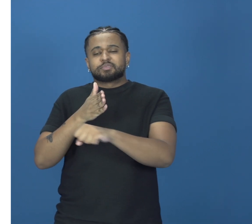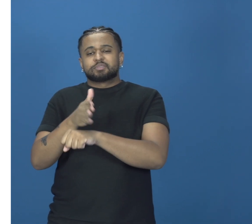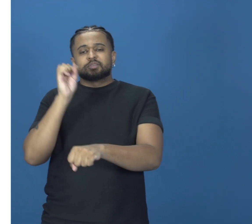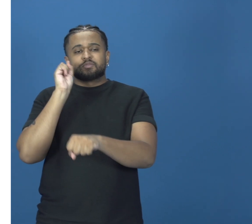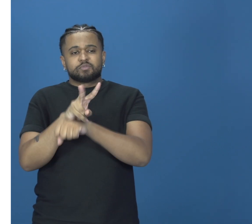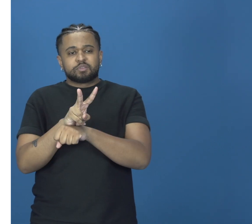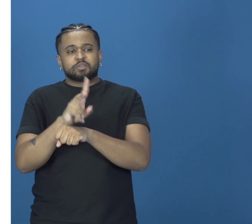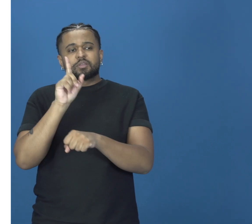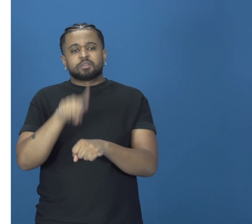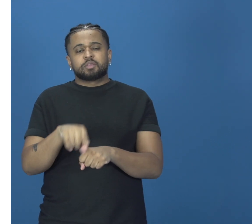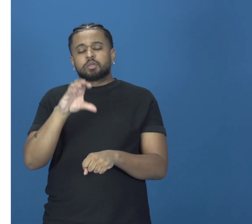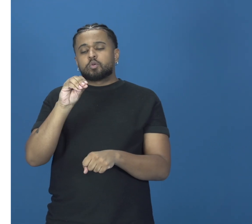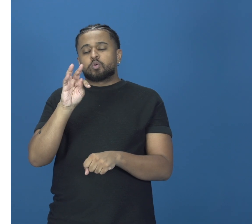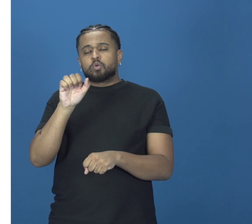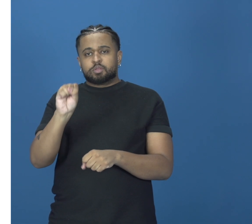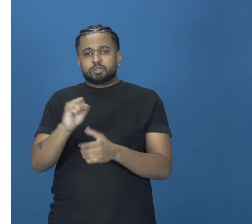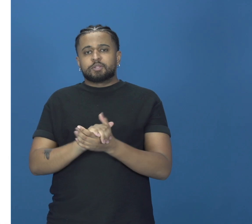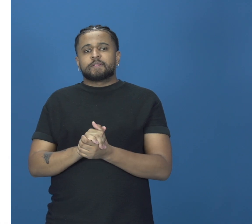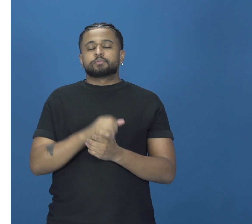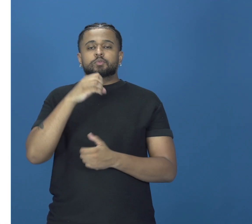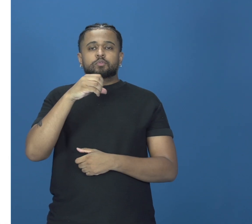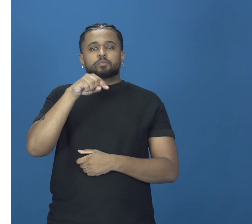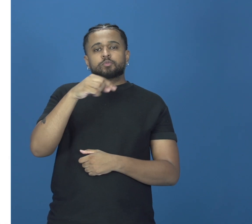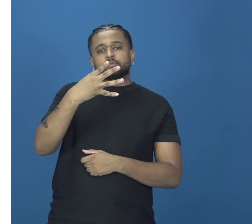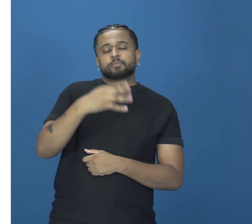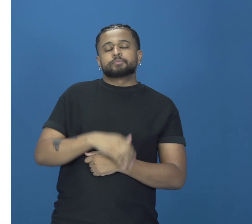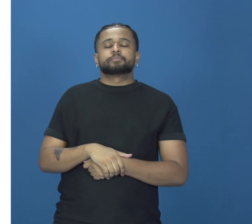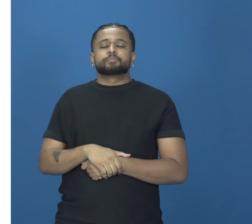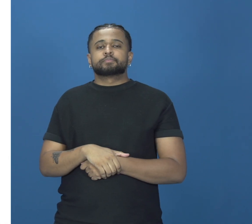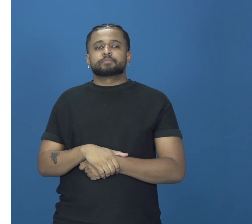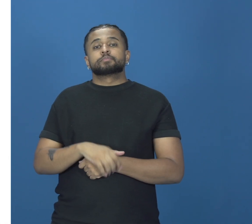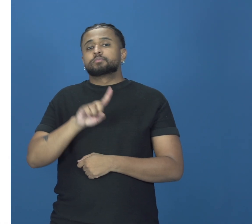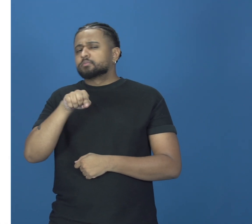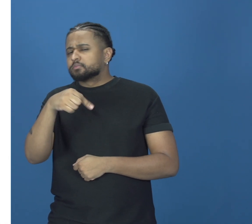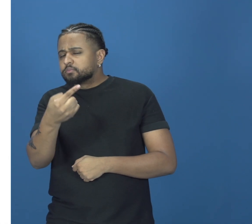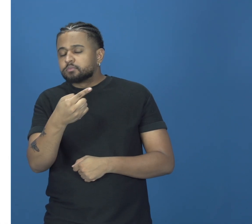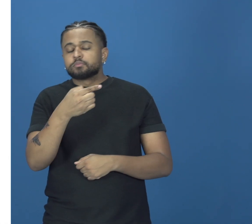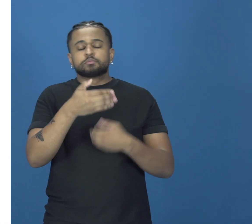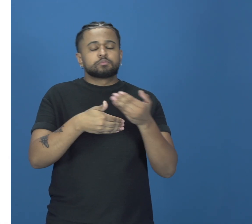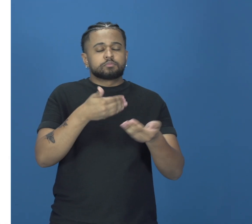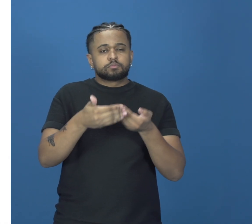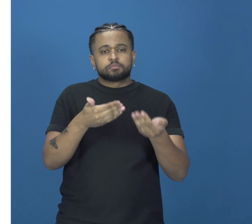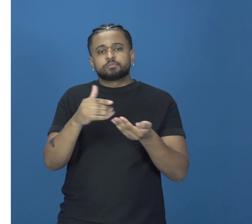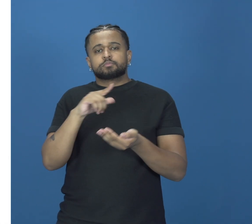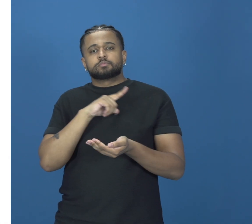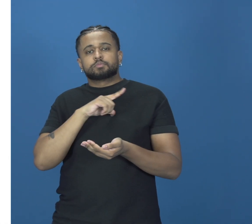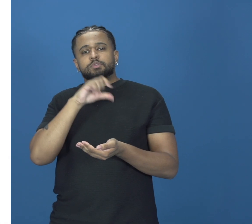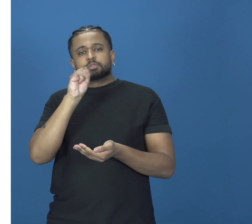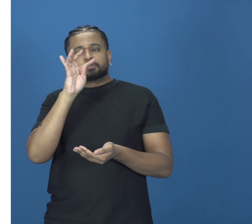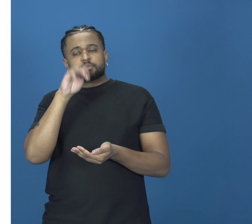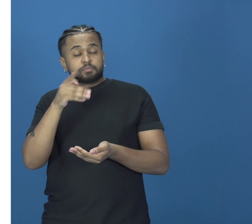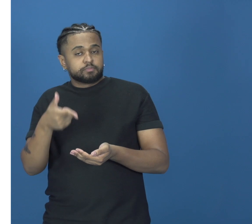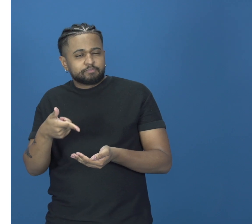vagas reservadas aos cotistas. 9.4. Após os procedimentos elencados no